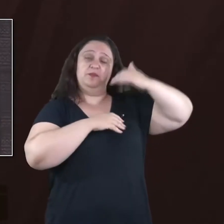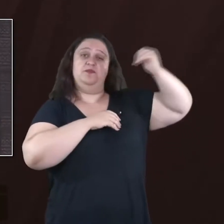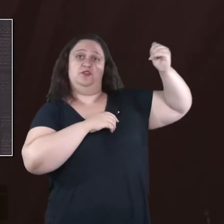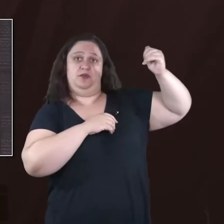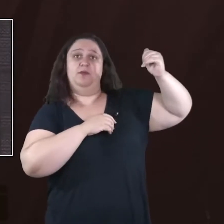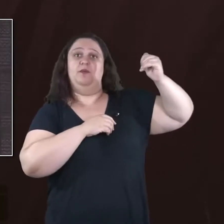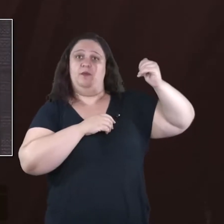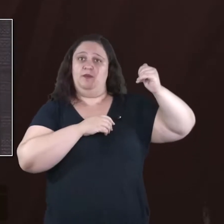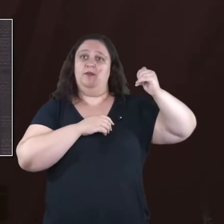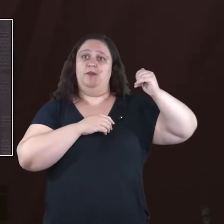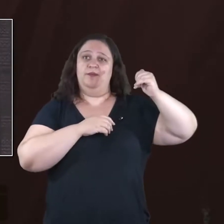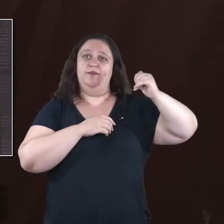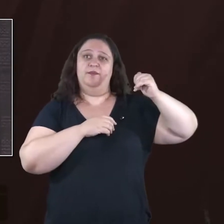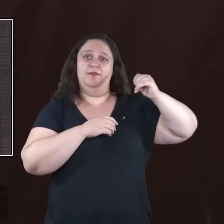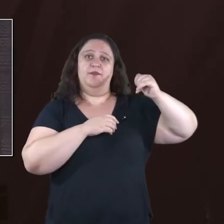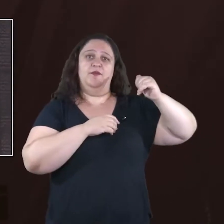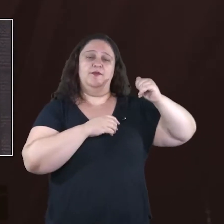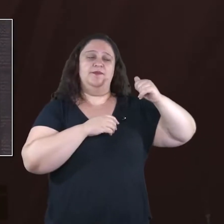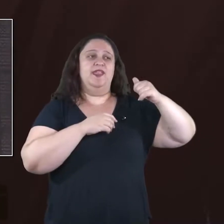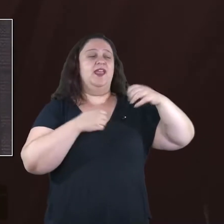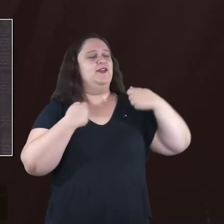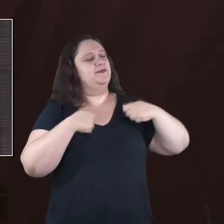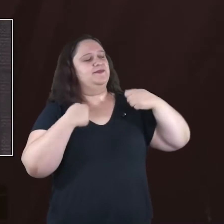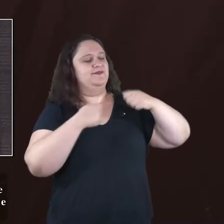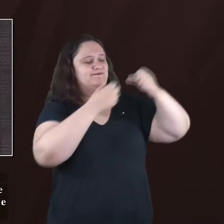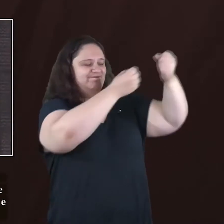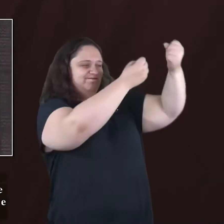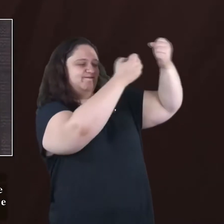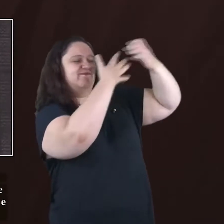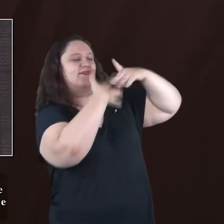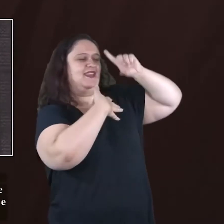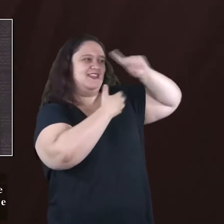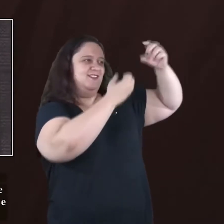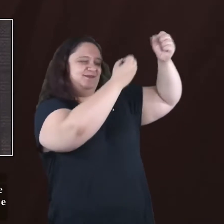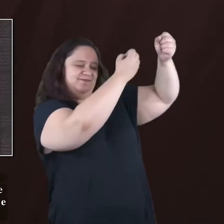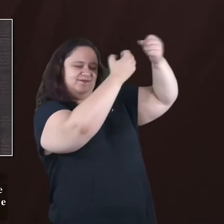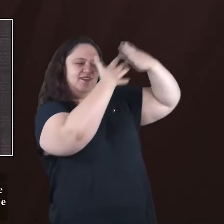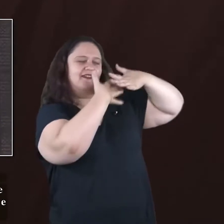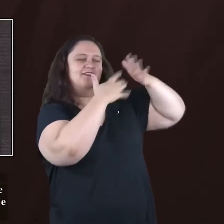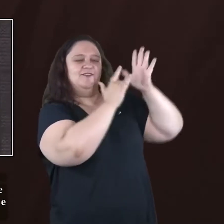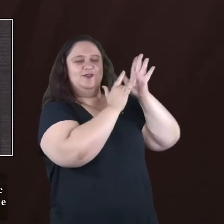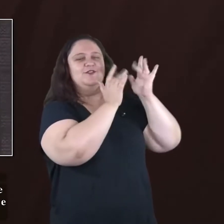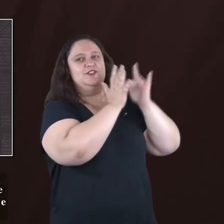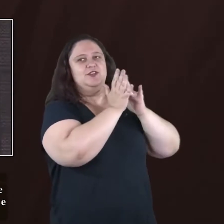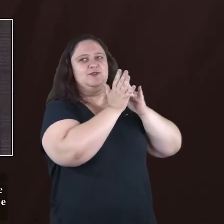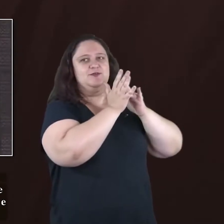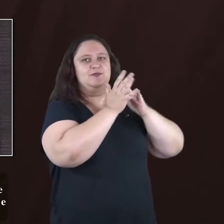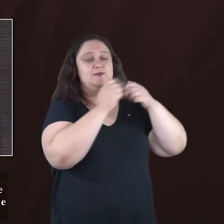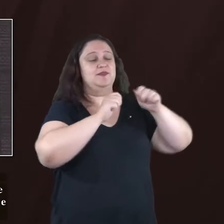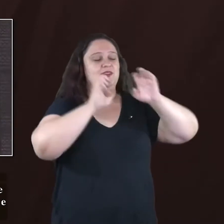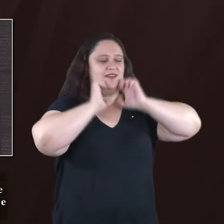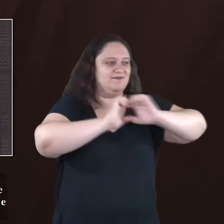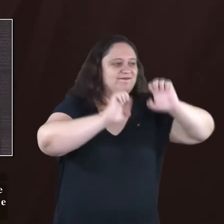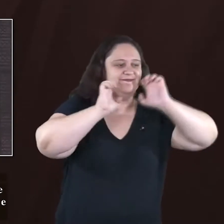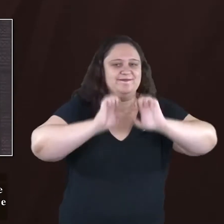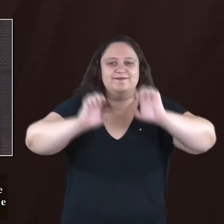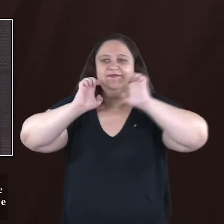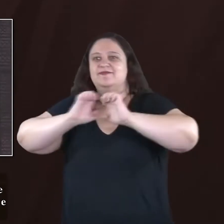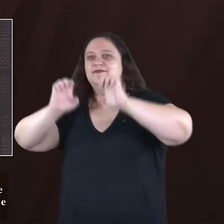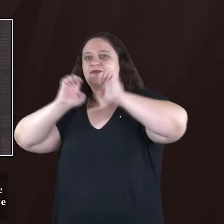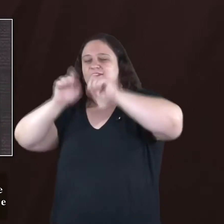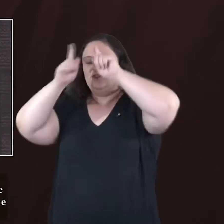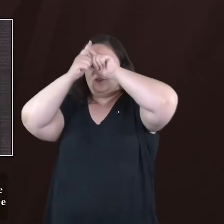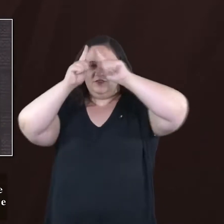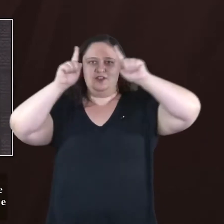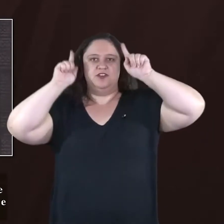e me chamou pela sua graça, aprouve revelar seu Filho em mim, para que eu o pregasse entre os gentios sem